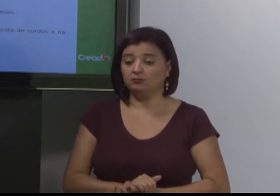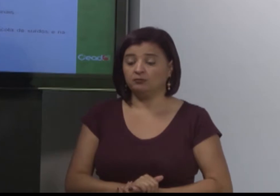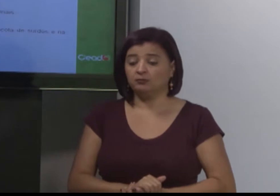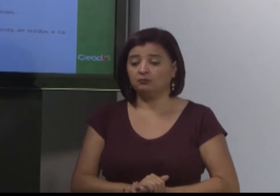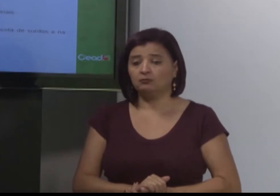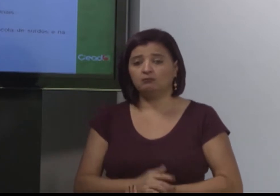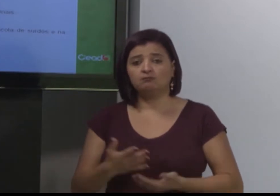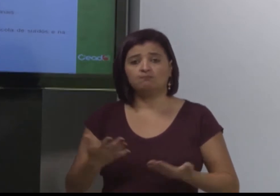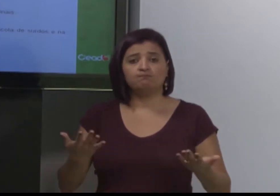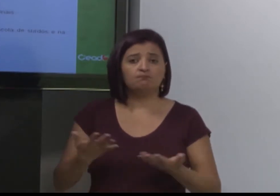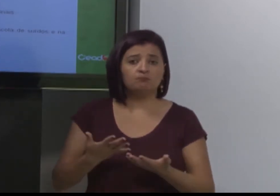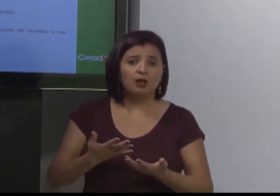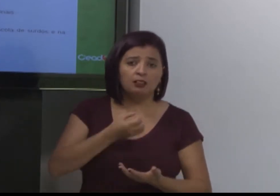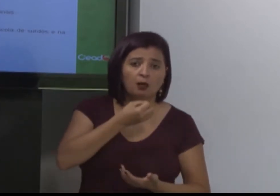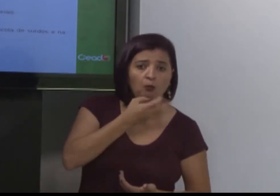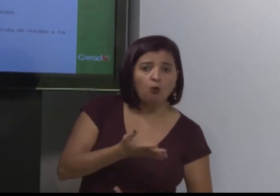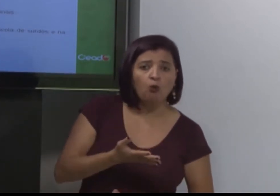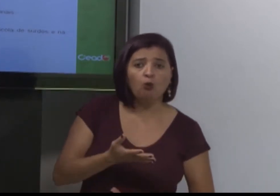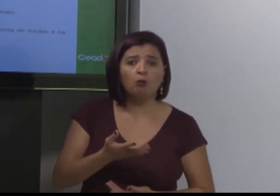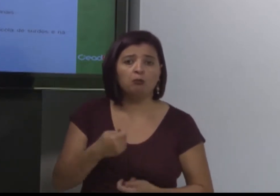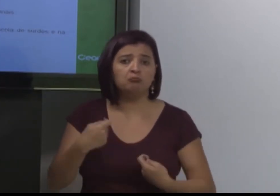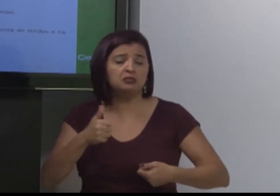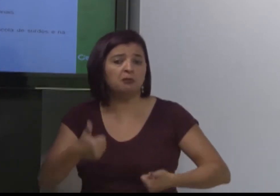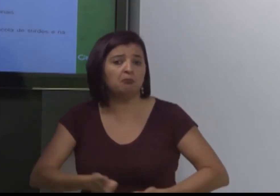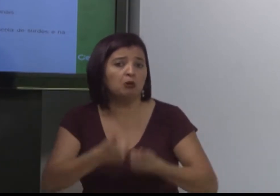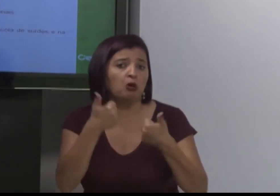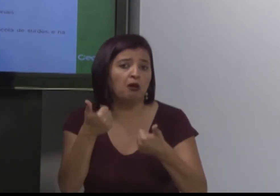AEE, é uma proposta boa? Falta alguma